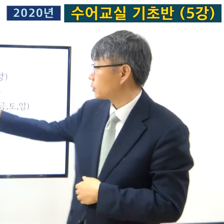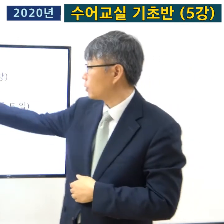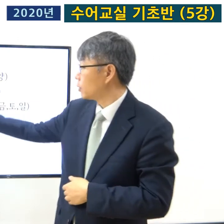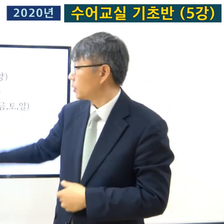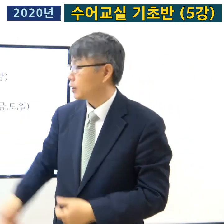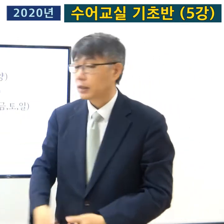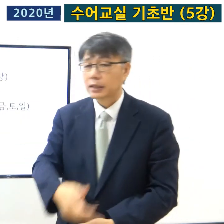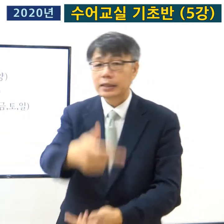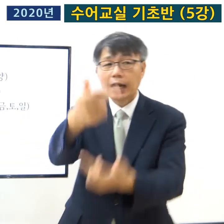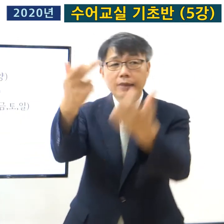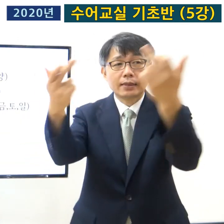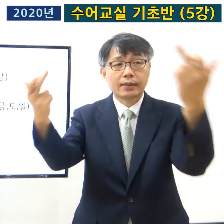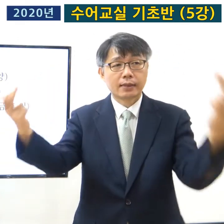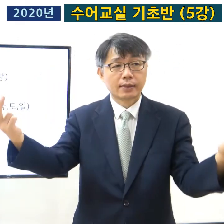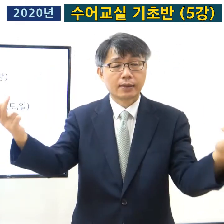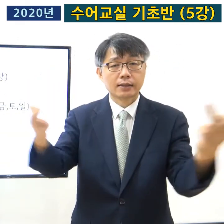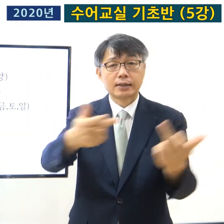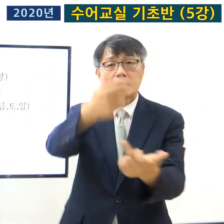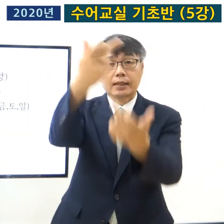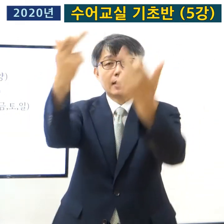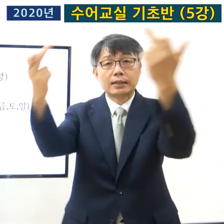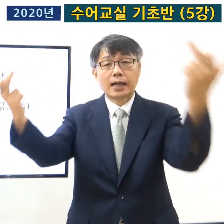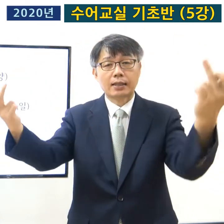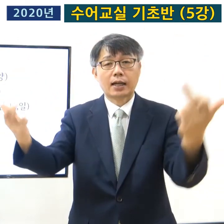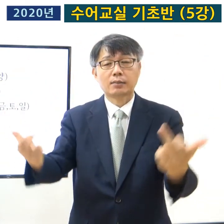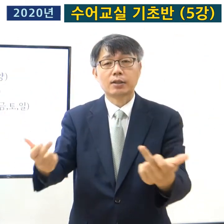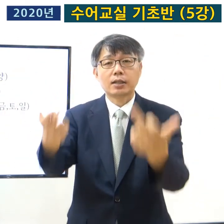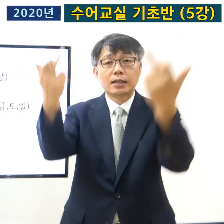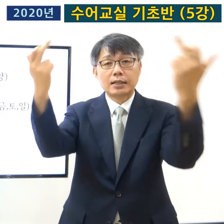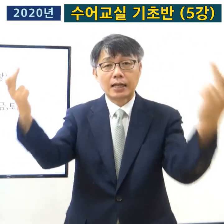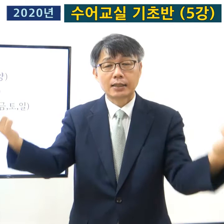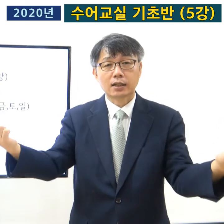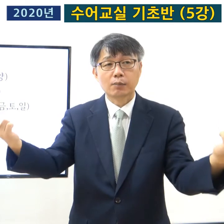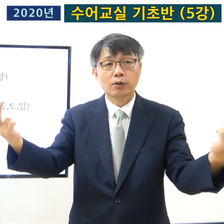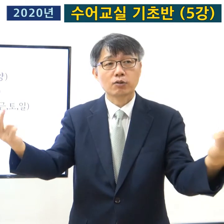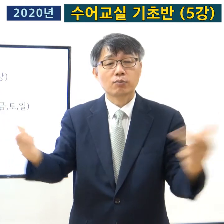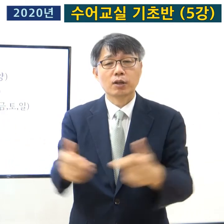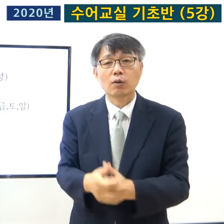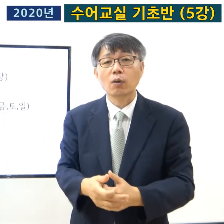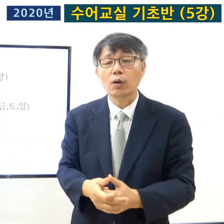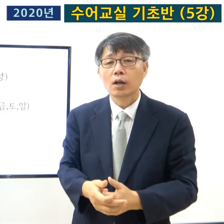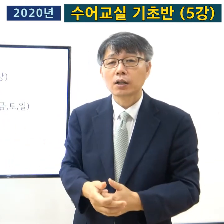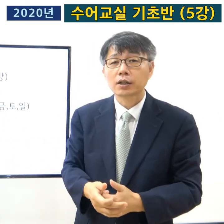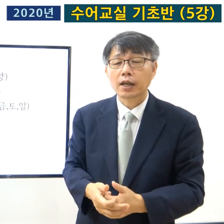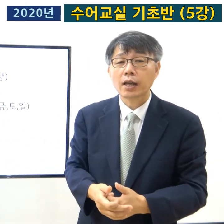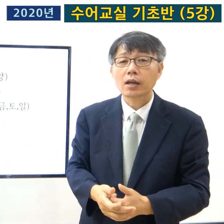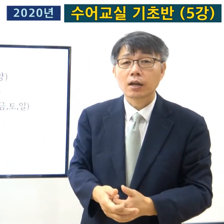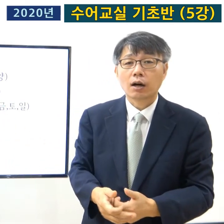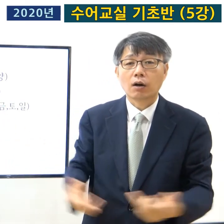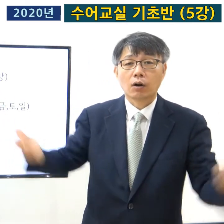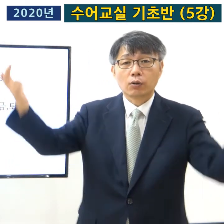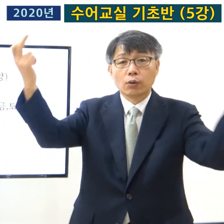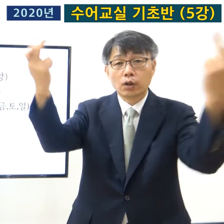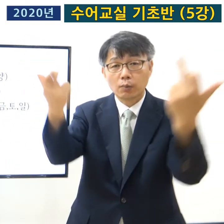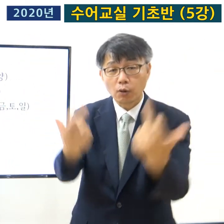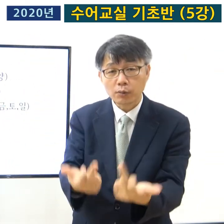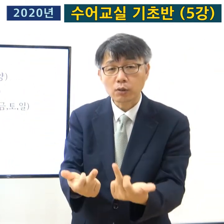그래서 산 아니면 산 이렇게 표현해 주시면 되고 거기에 이렇게 모으면